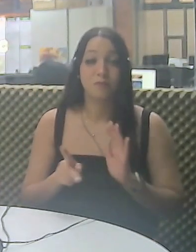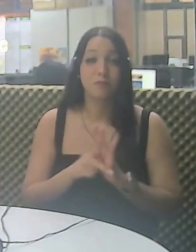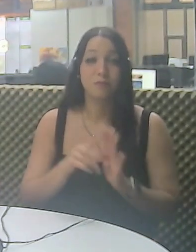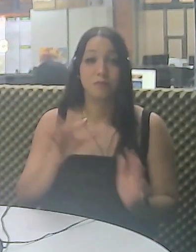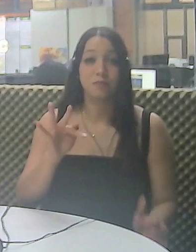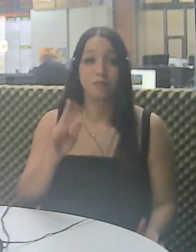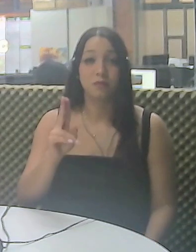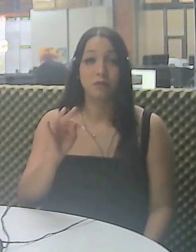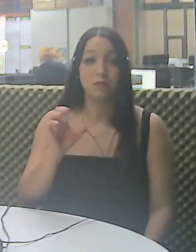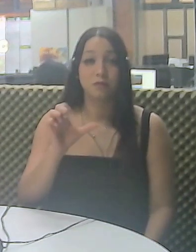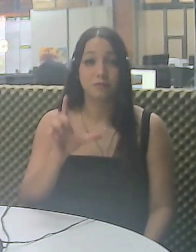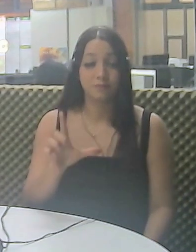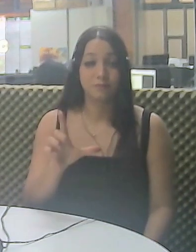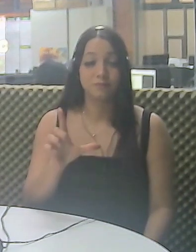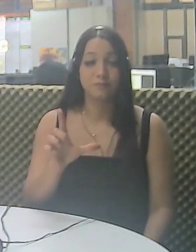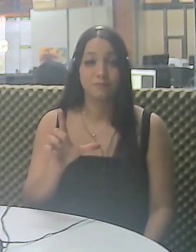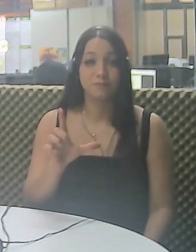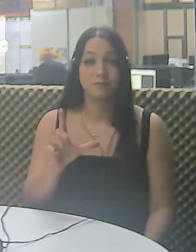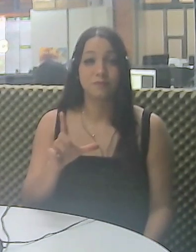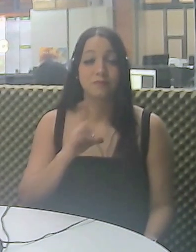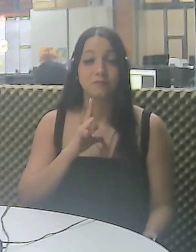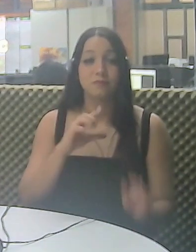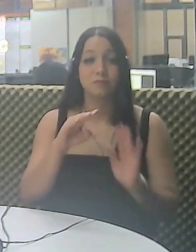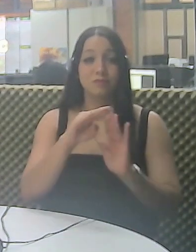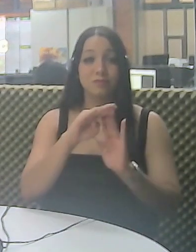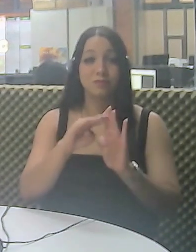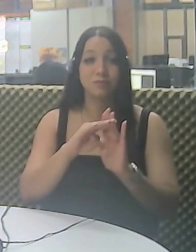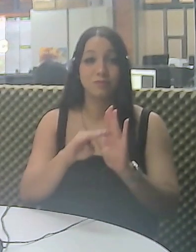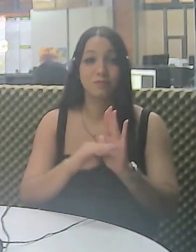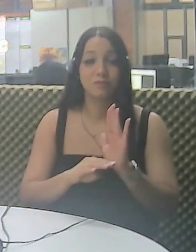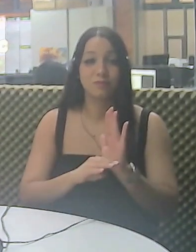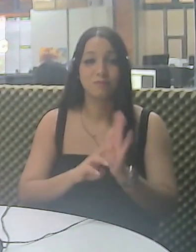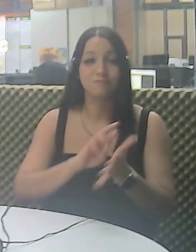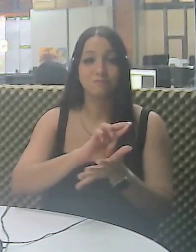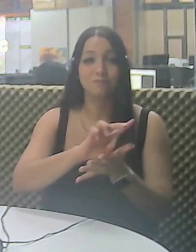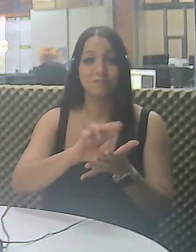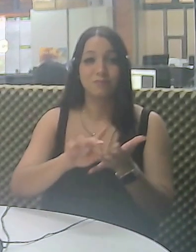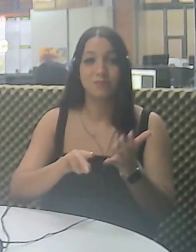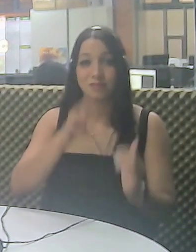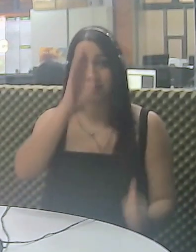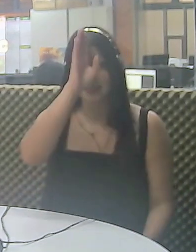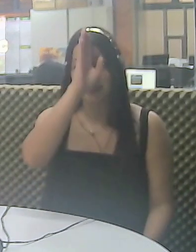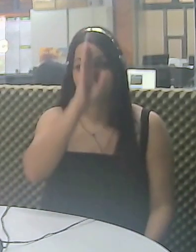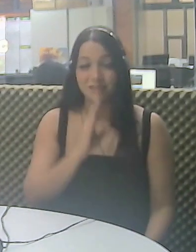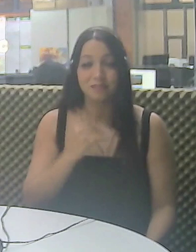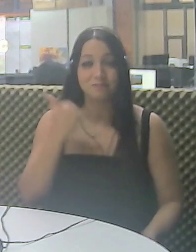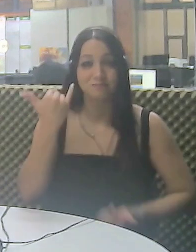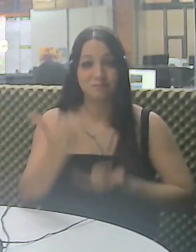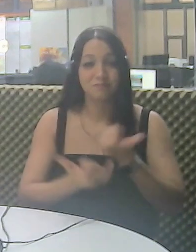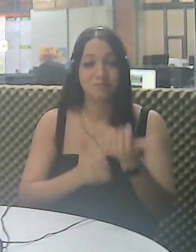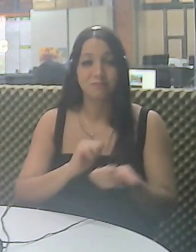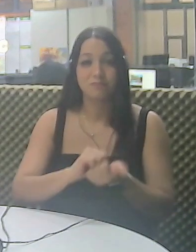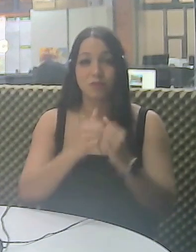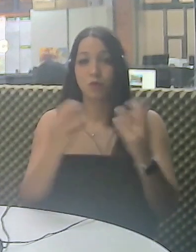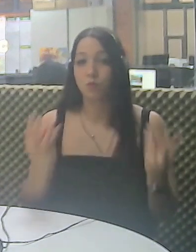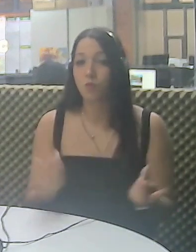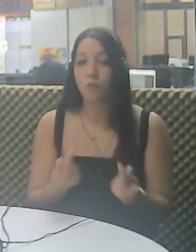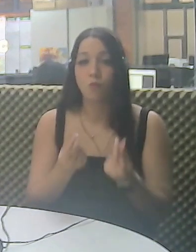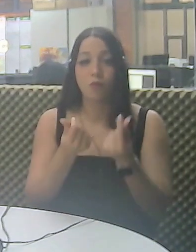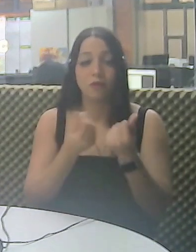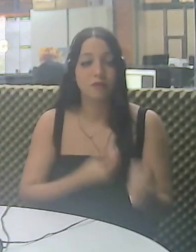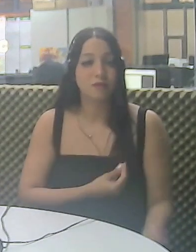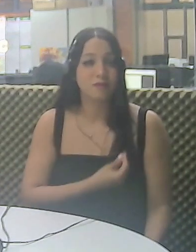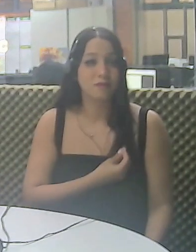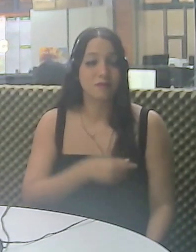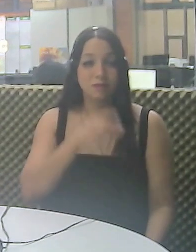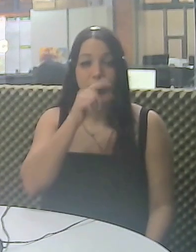Turismo, Esporte e Lazer, a FUTEL, e tem uma programação cheia de atividades gratuitas de lazer, esporte, qualidade de vida no